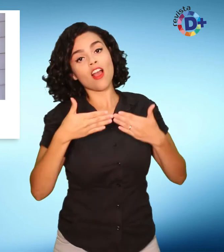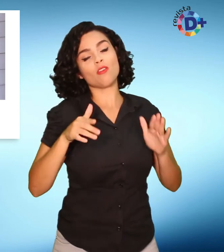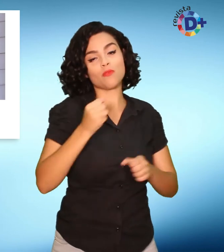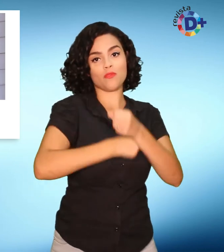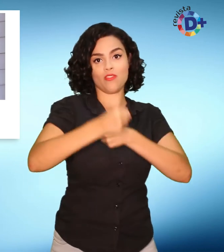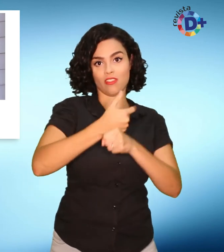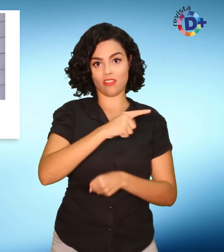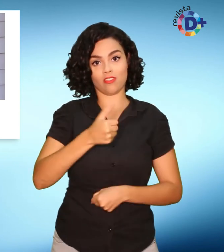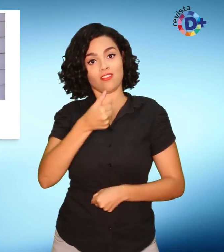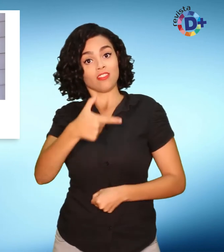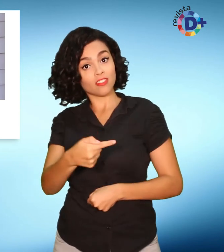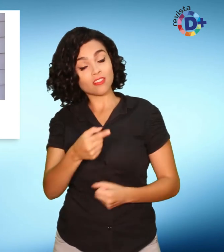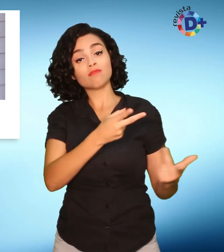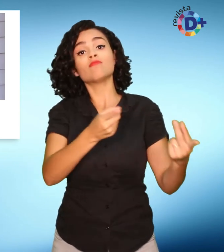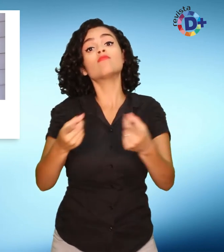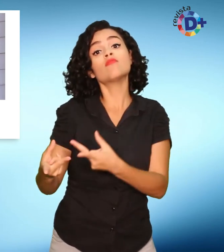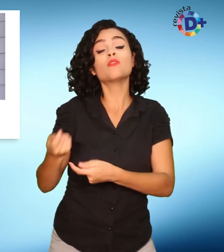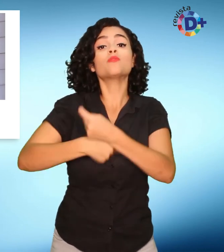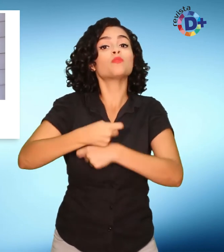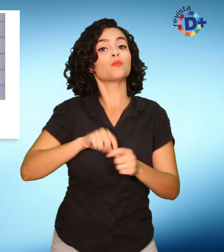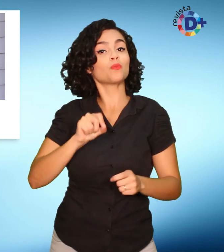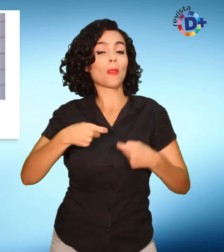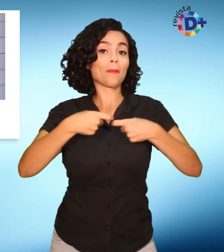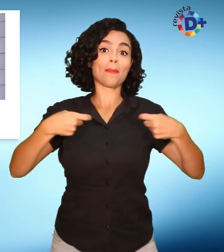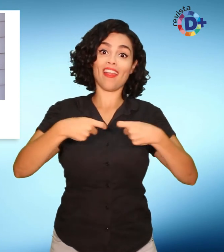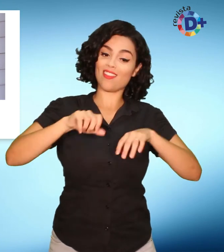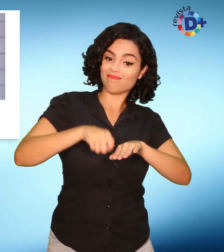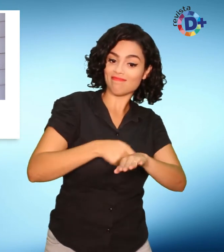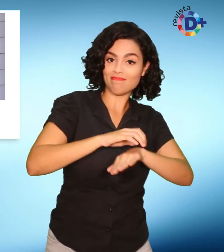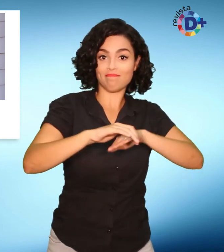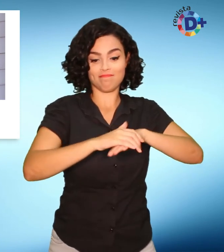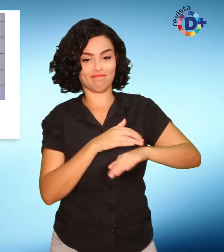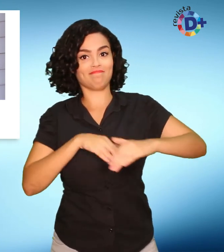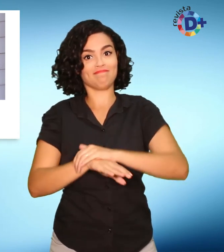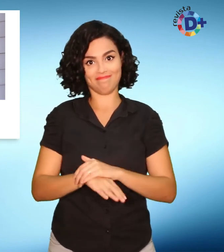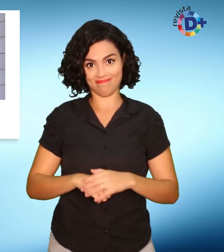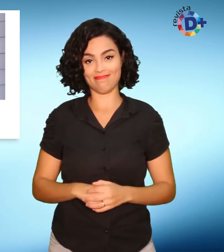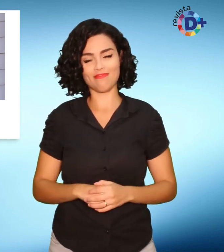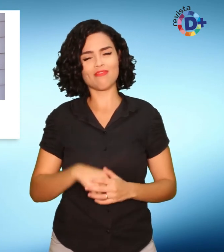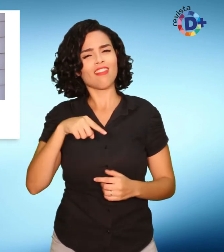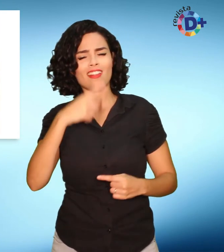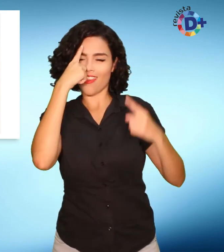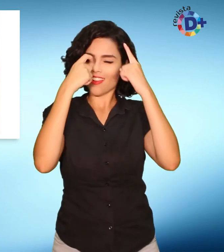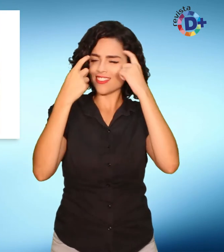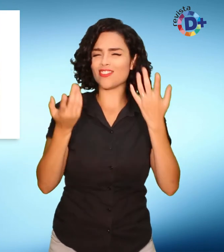2017 um empreendimento no segmento de meias meias são divertidas e criativas